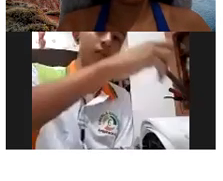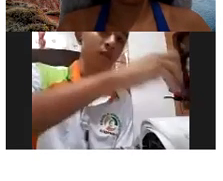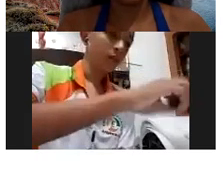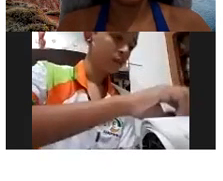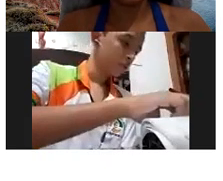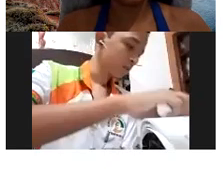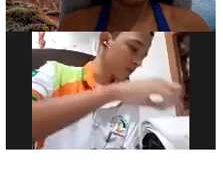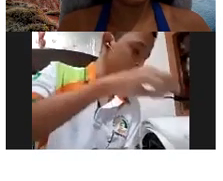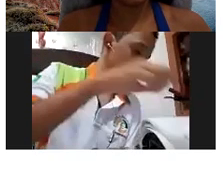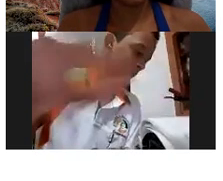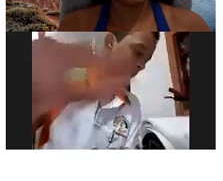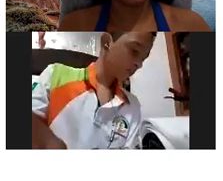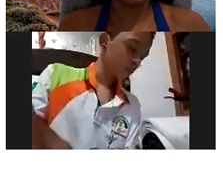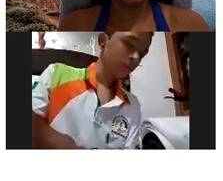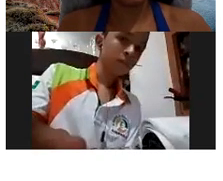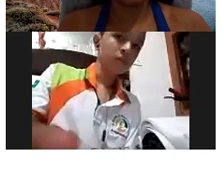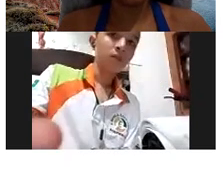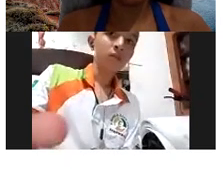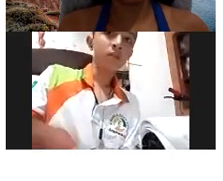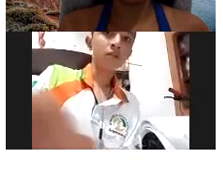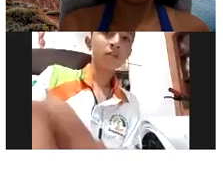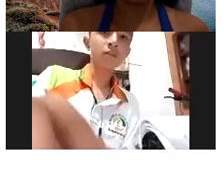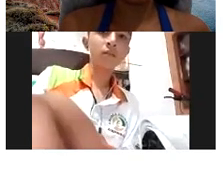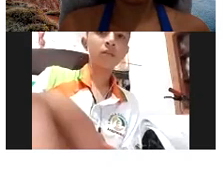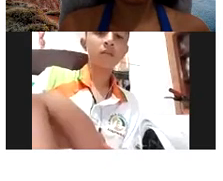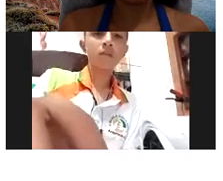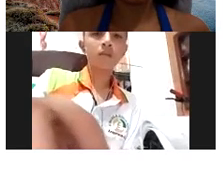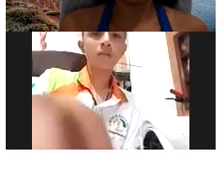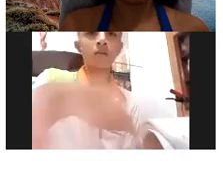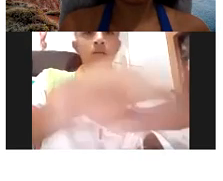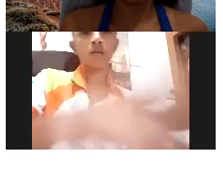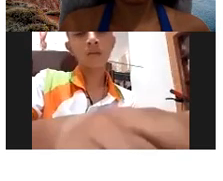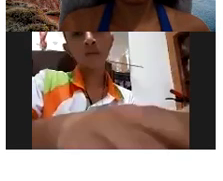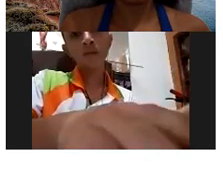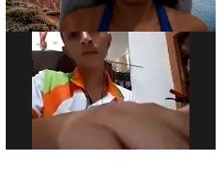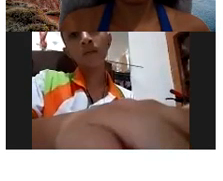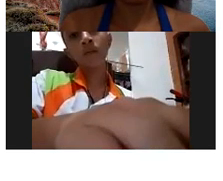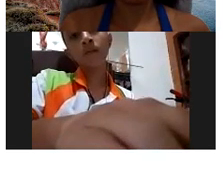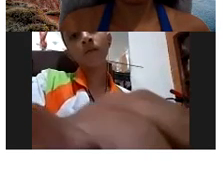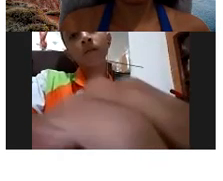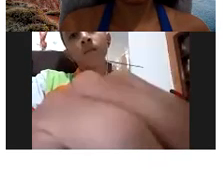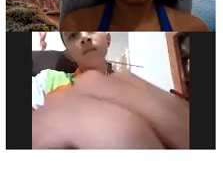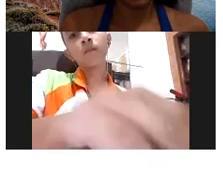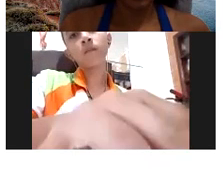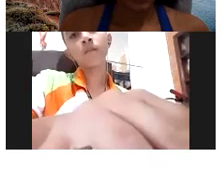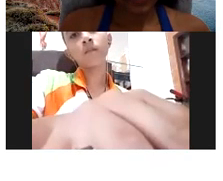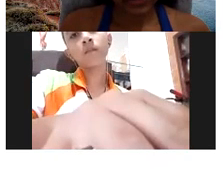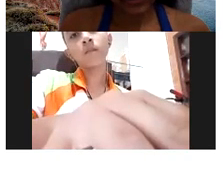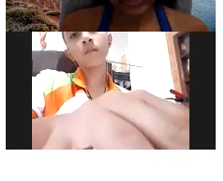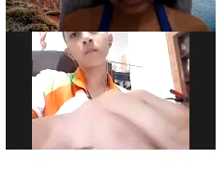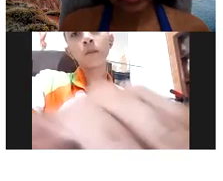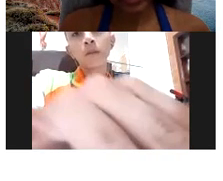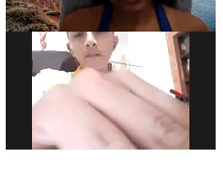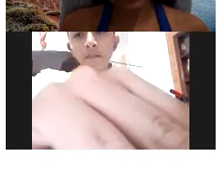e eu H2 E aí E aí E aí eu